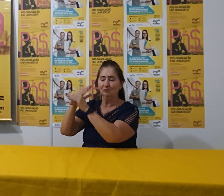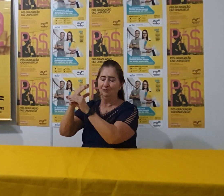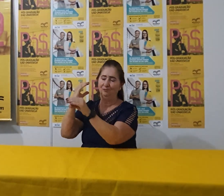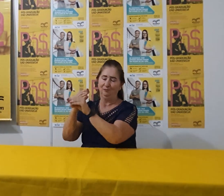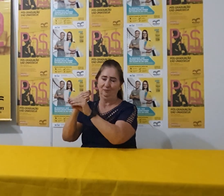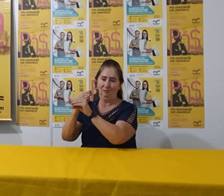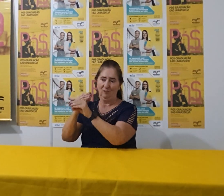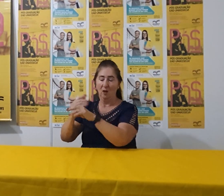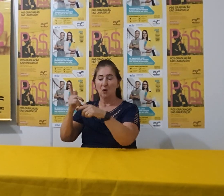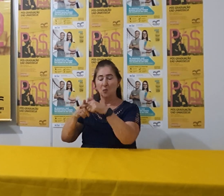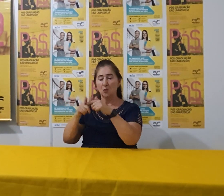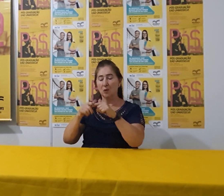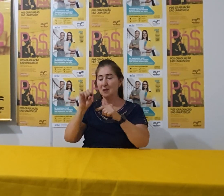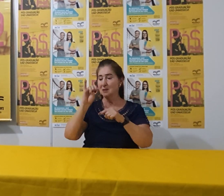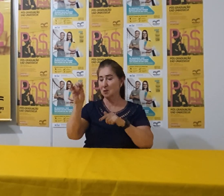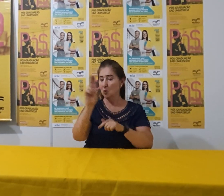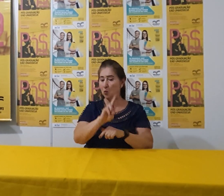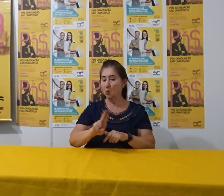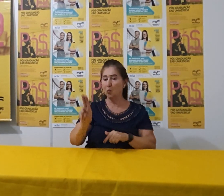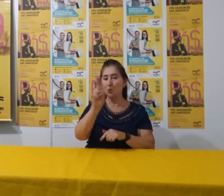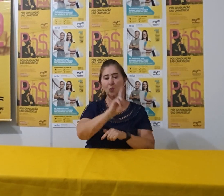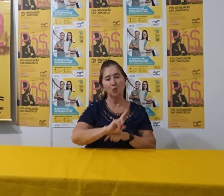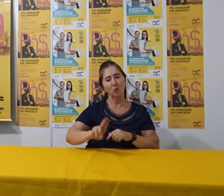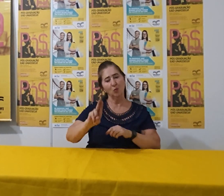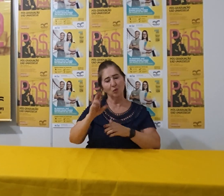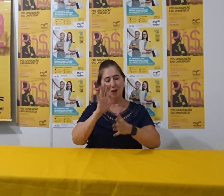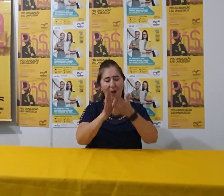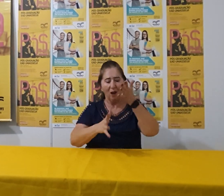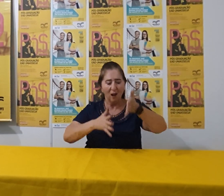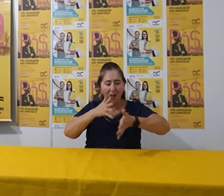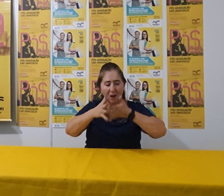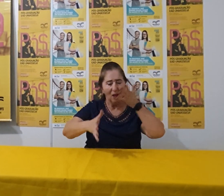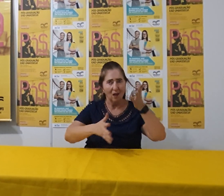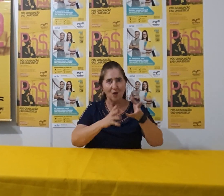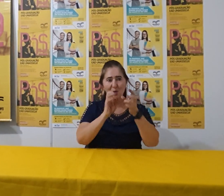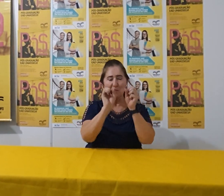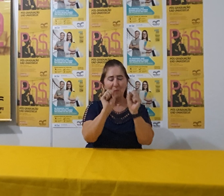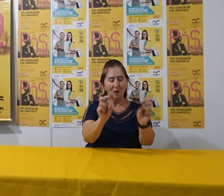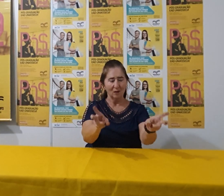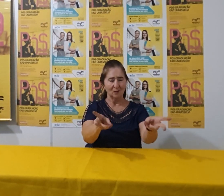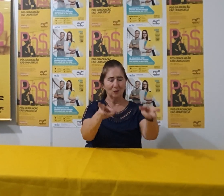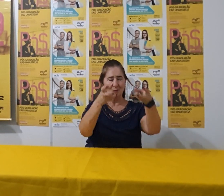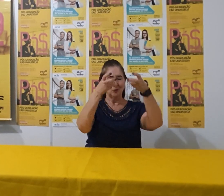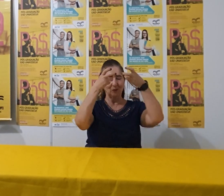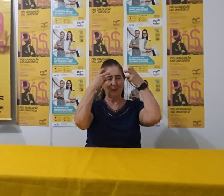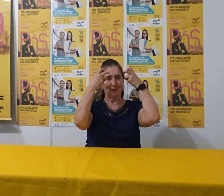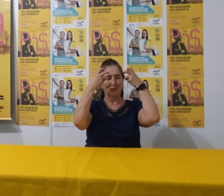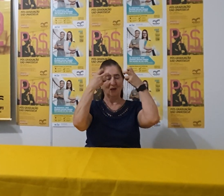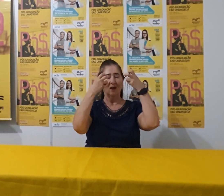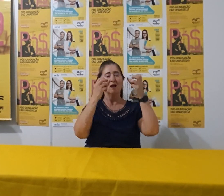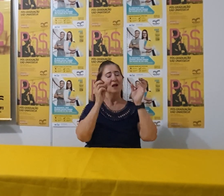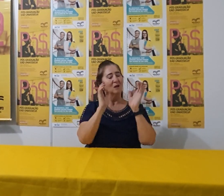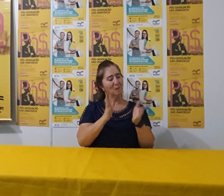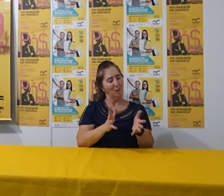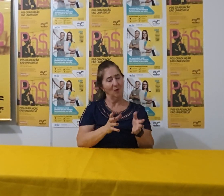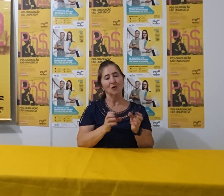uso e aplicação, o surdo poderá se perceber e posicionar no papel de